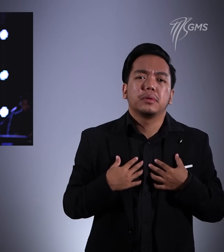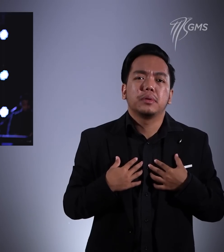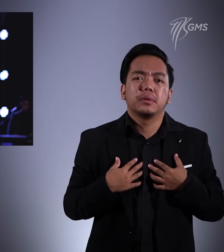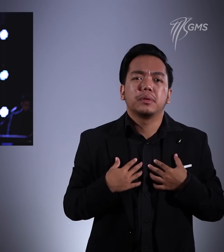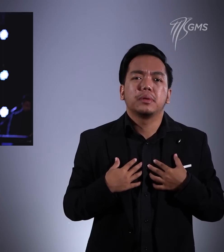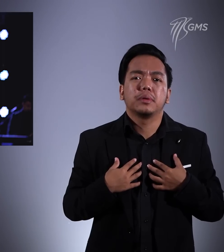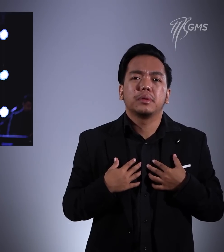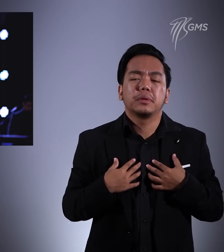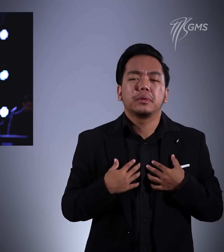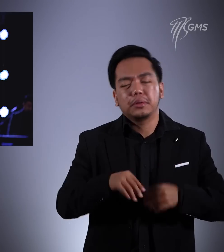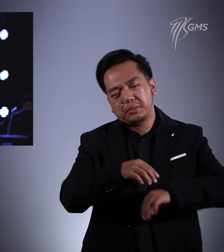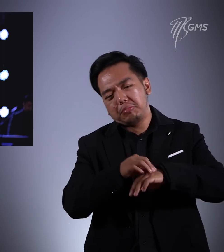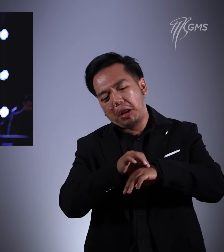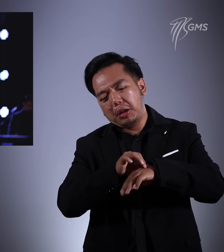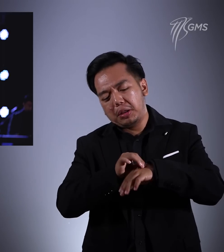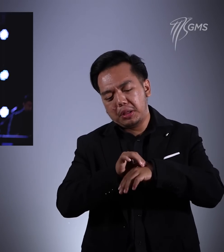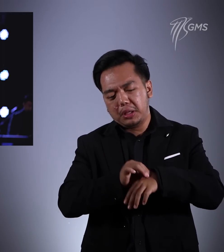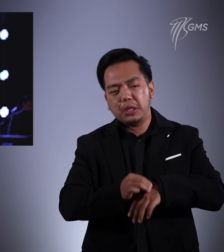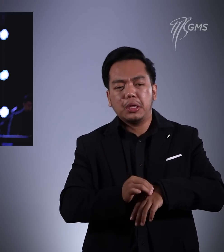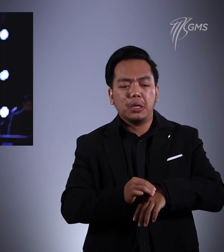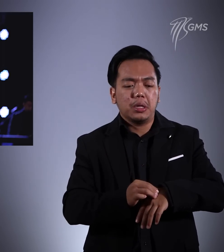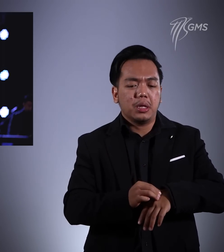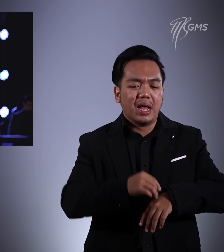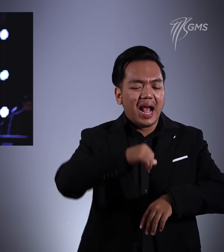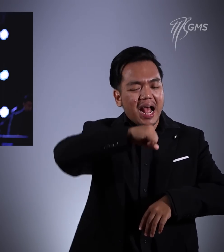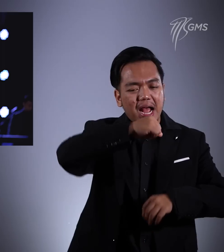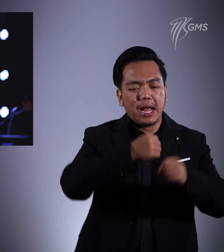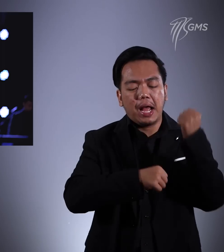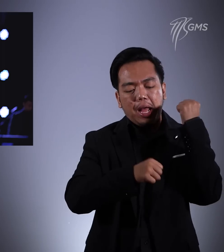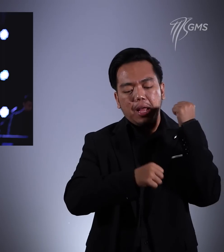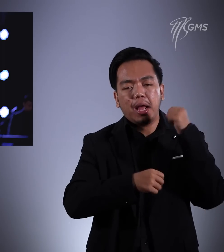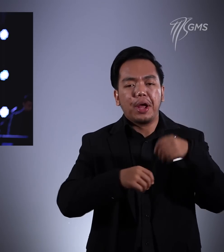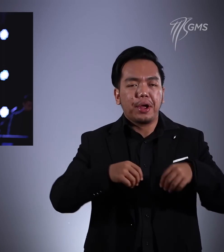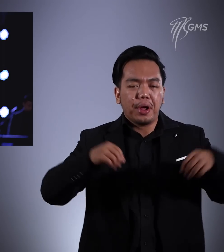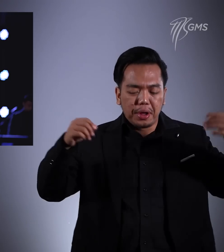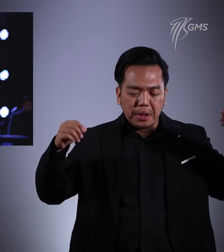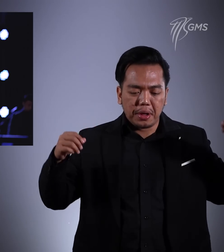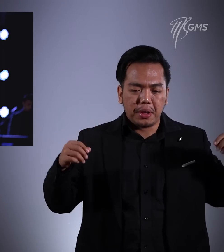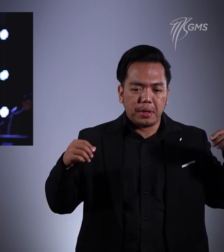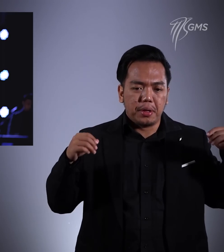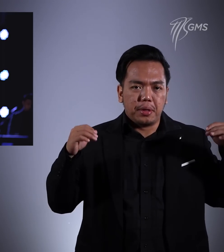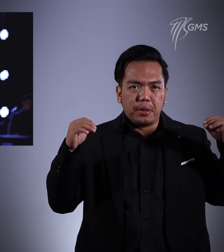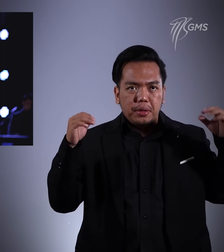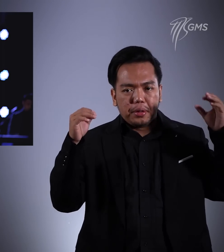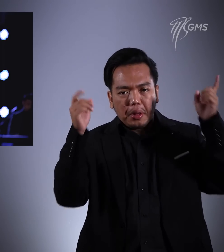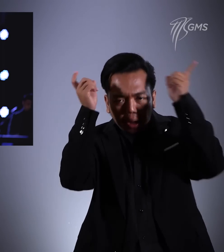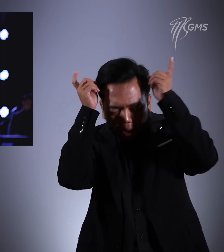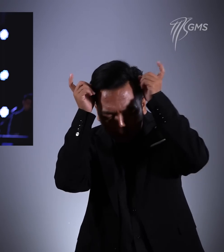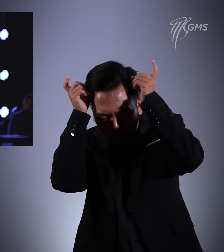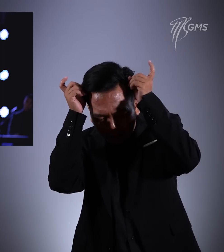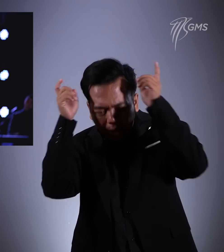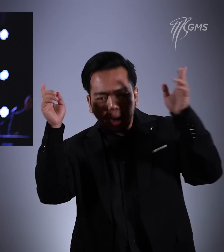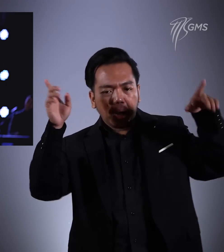ada. Daging, kambing, ya kan, sapi, wagyu, steak, itu